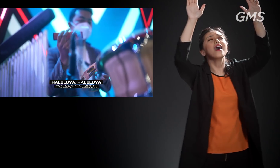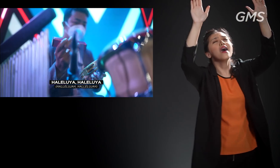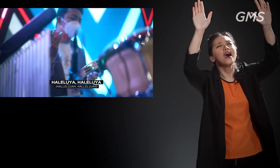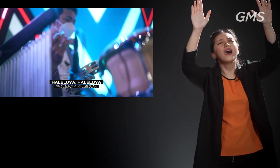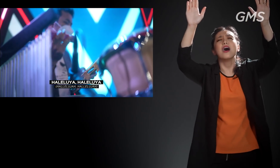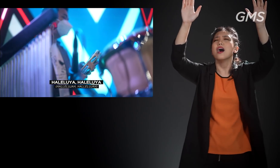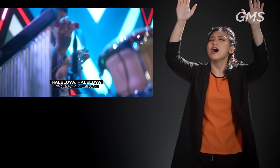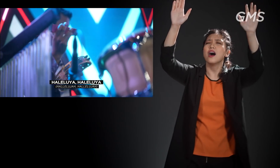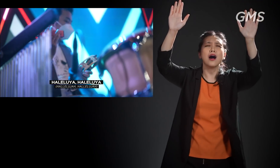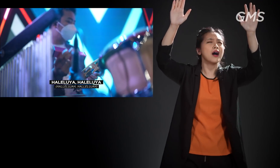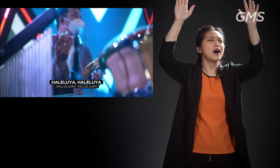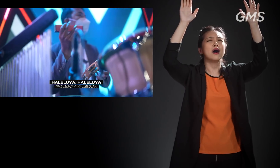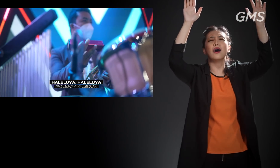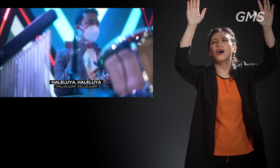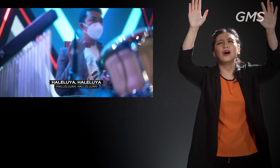Haleluya.